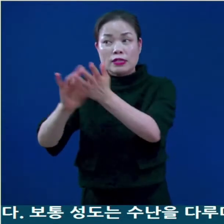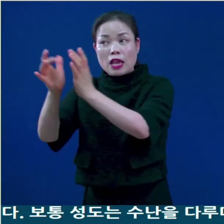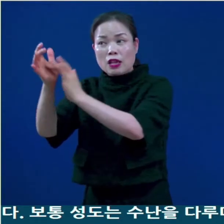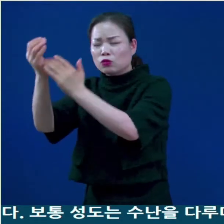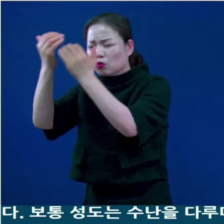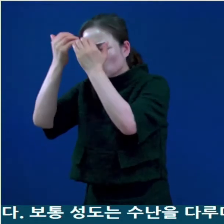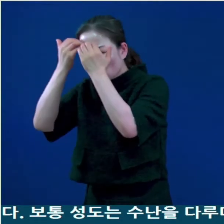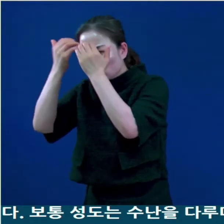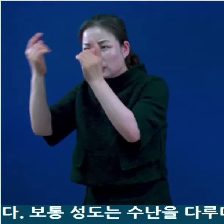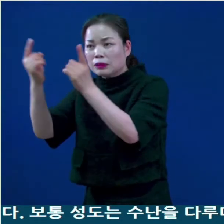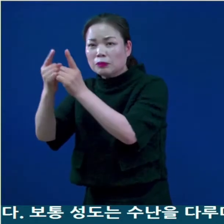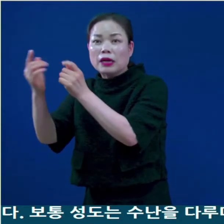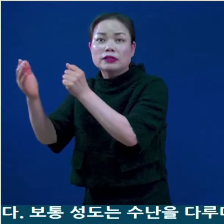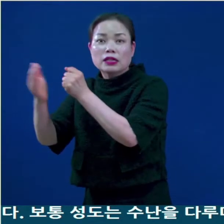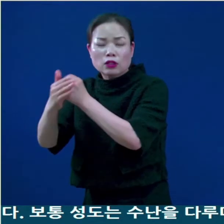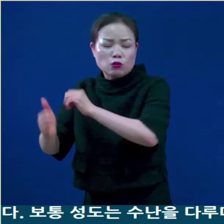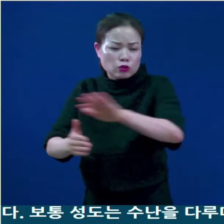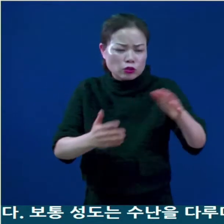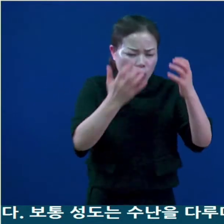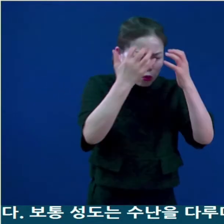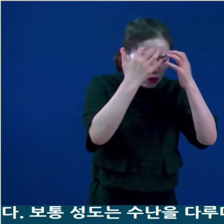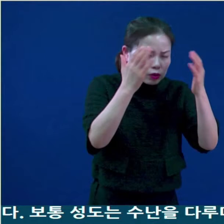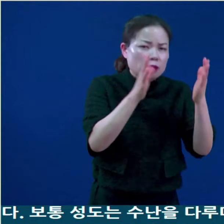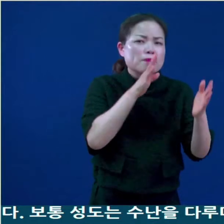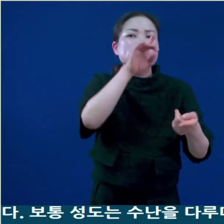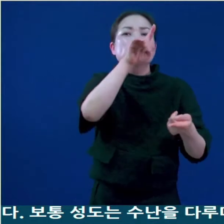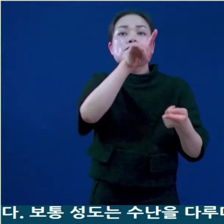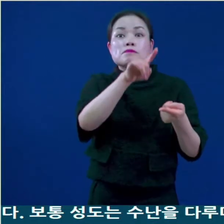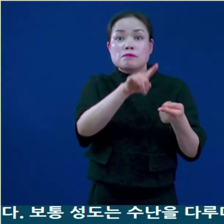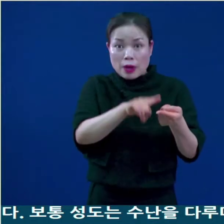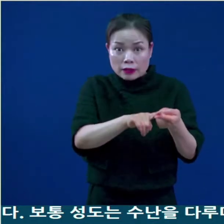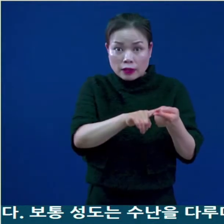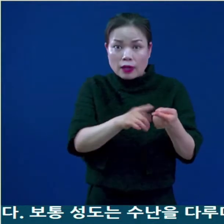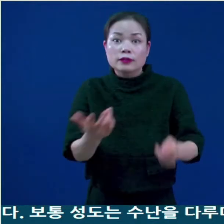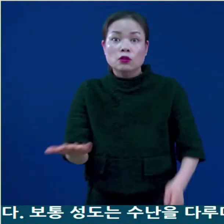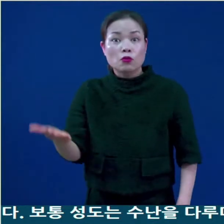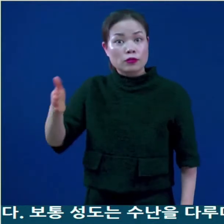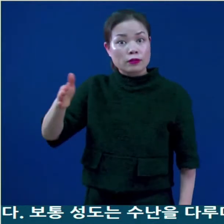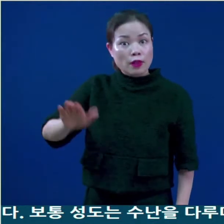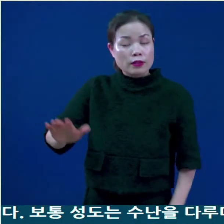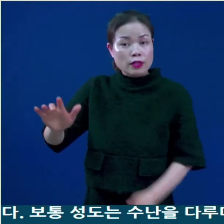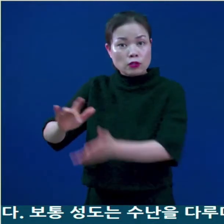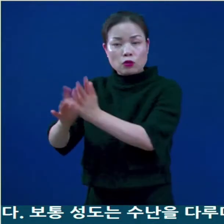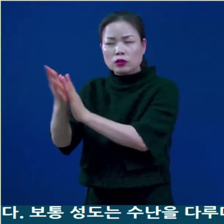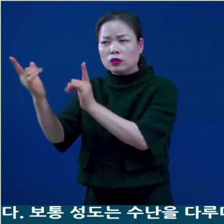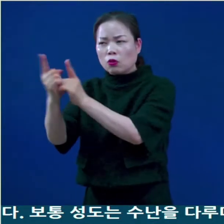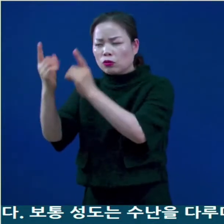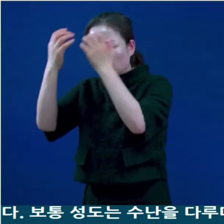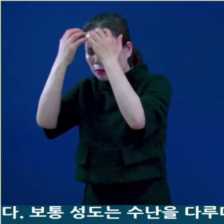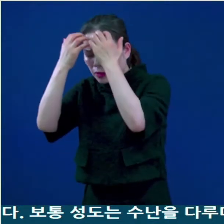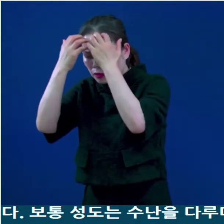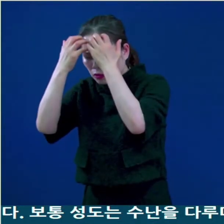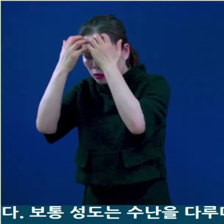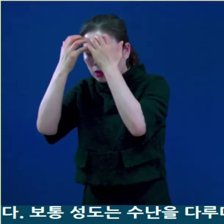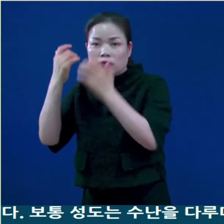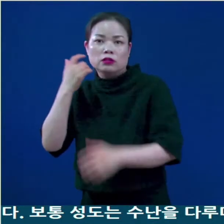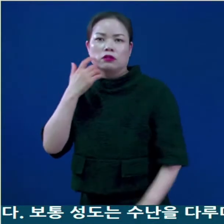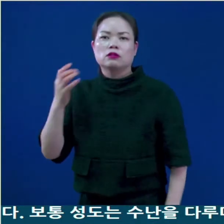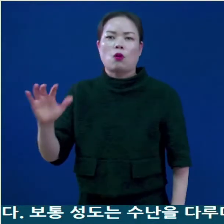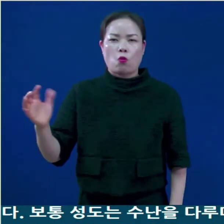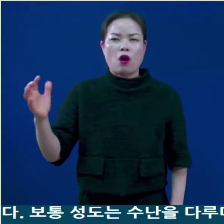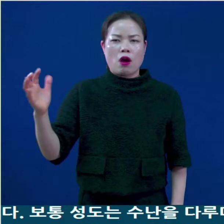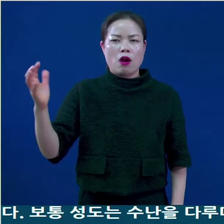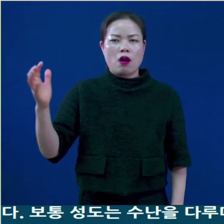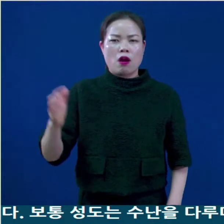예수님이 고난을 당했으니까 우리가 고난 당한 건 마땅하다. 그런데 예수님이 당한 순환은 영광이라는